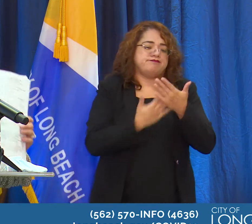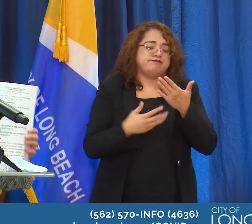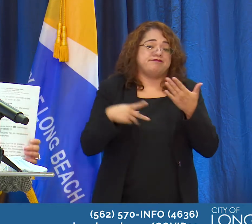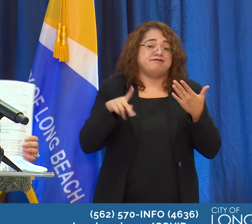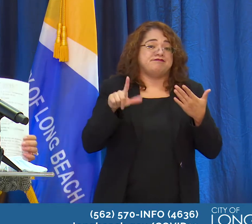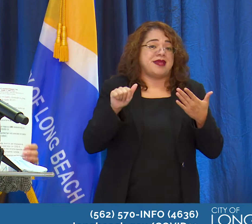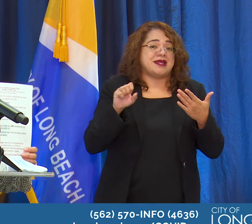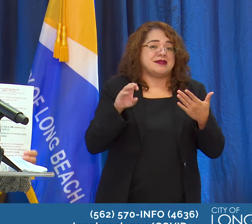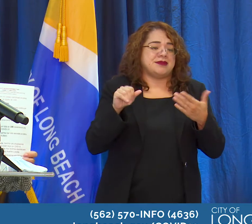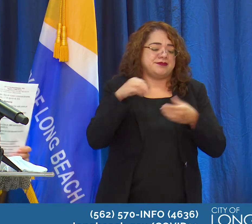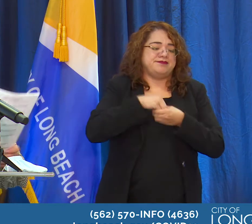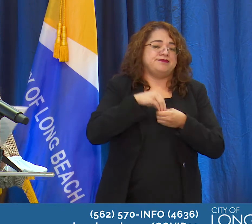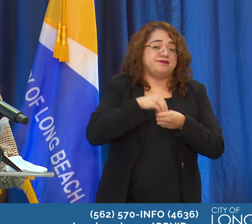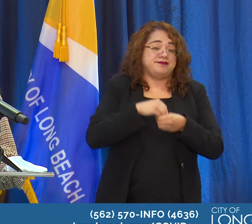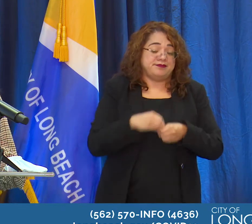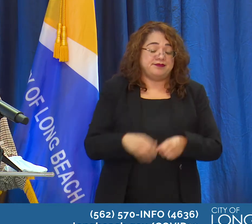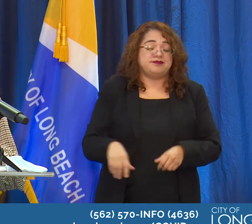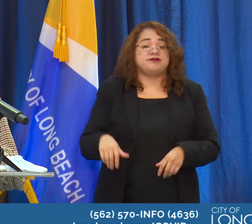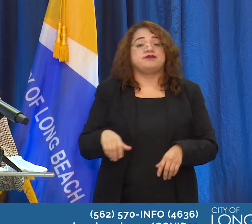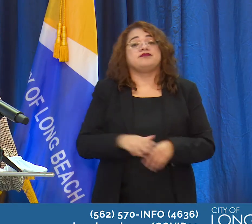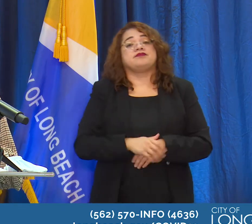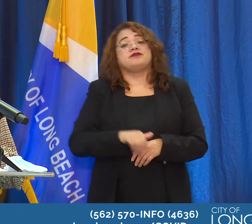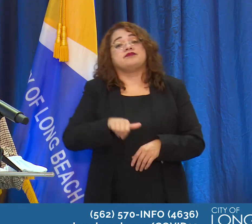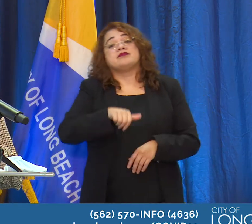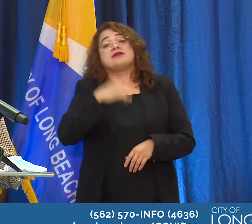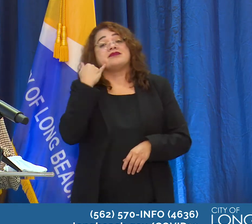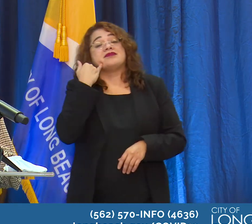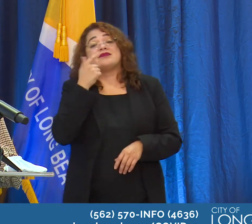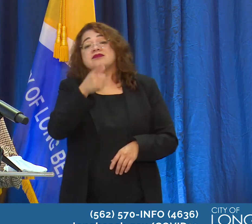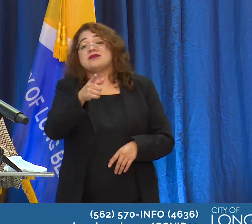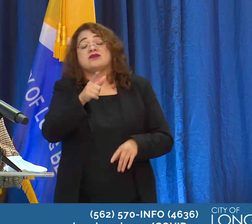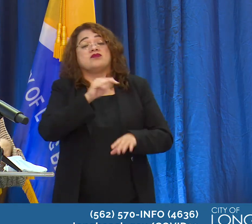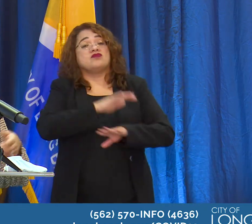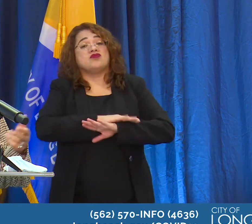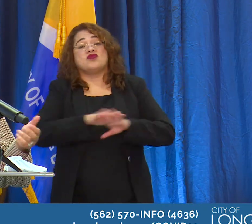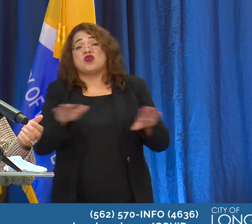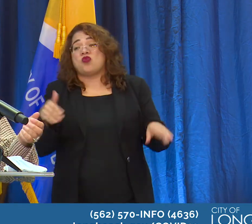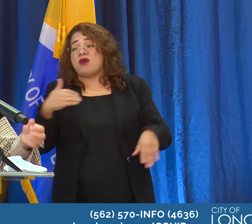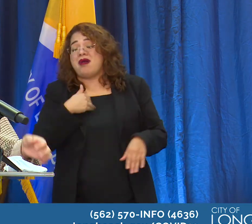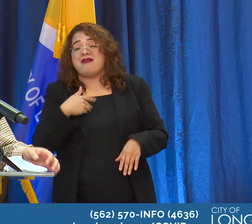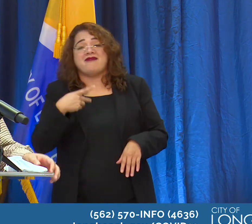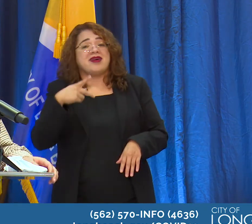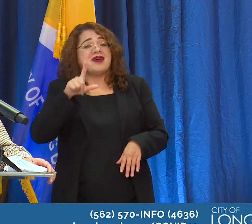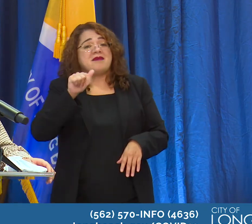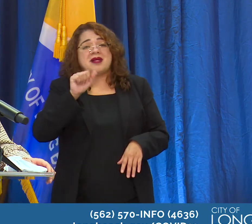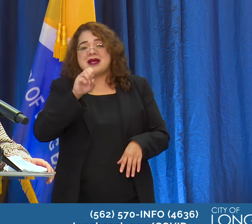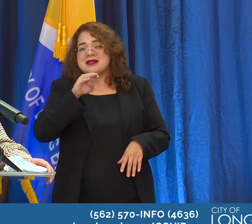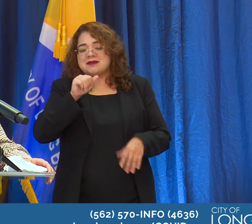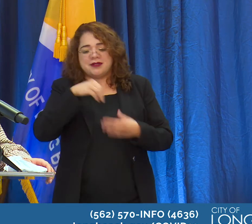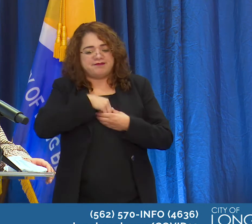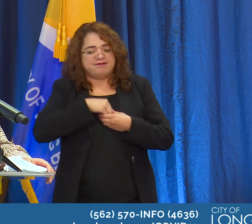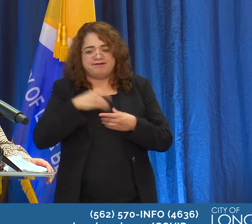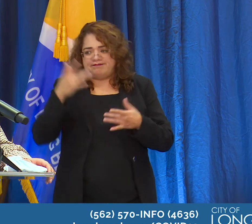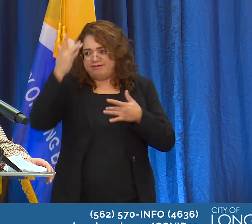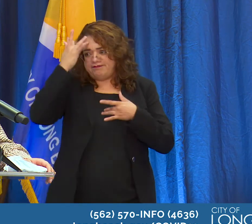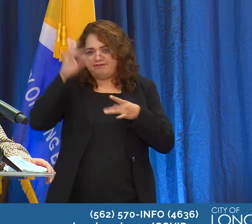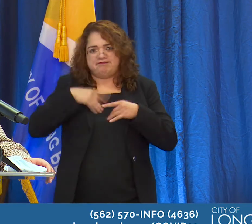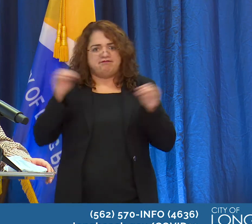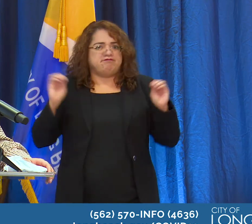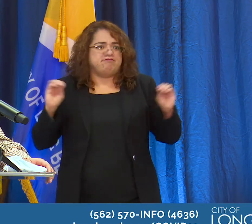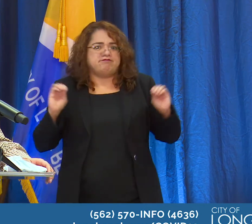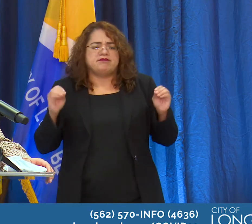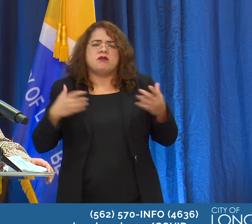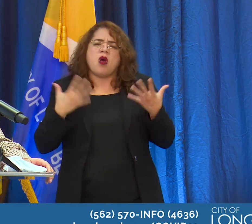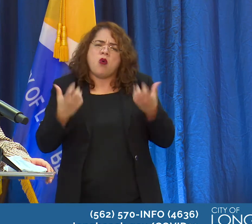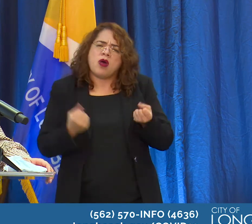sobre otros recursos. Si no tiene los requisitos para donar plasma, pero aún busca más información para ayudar, por